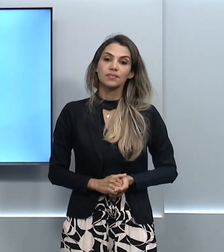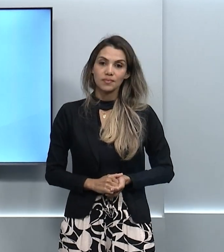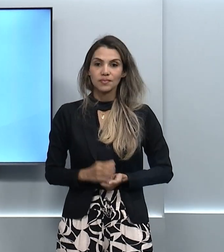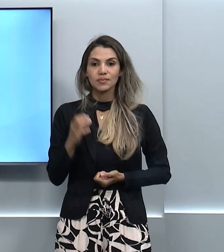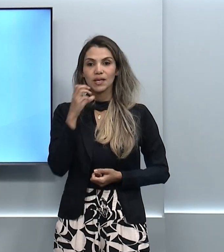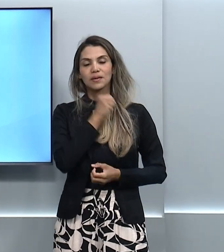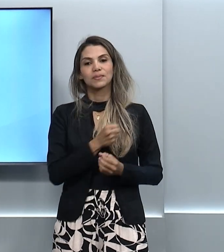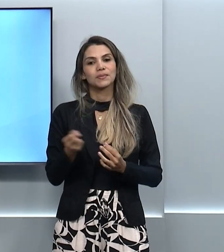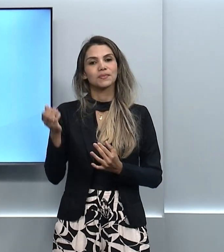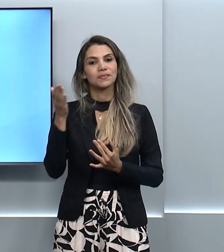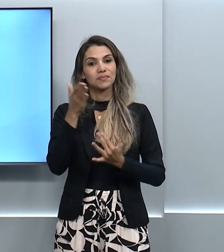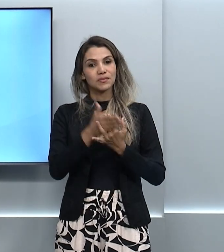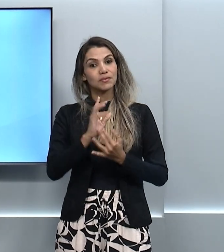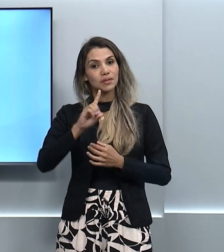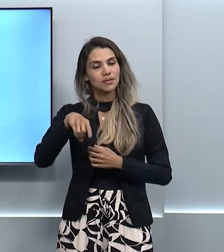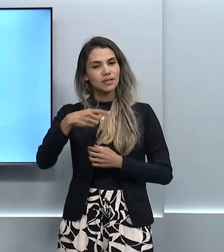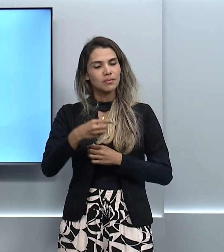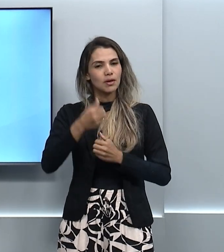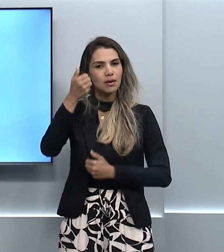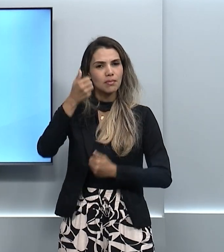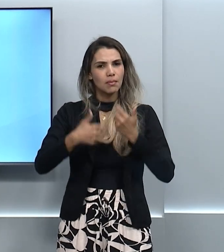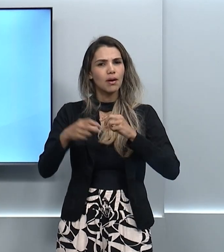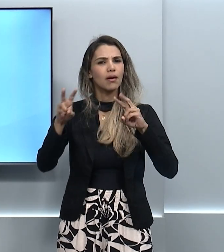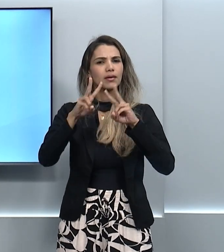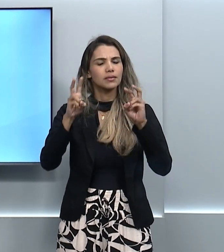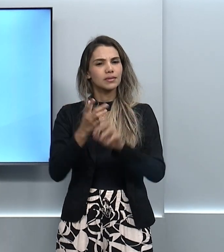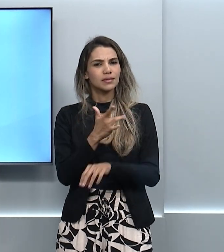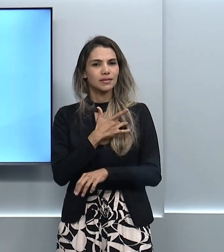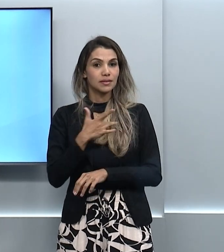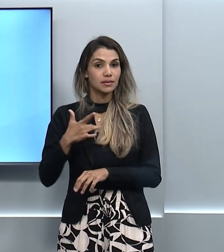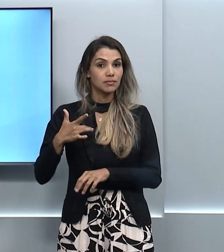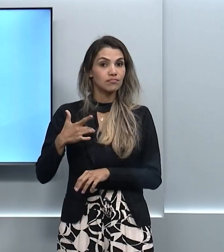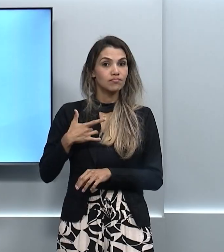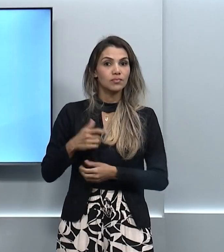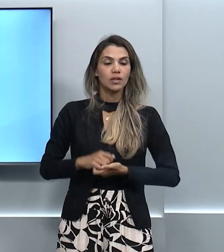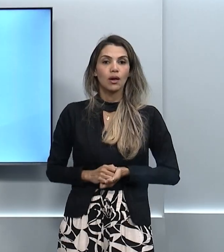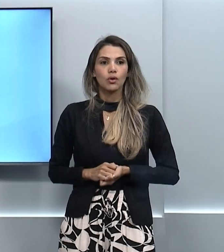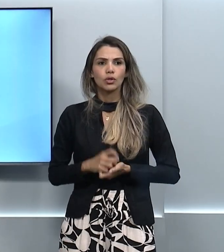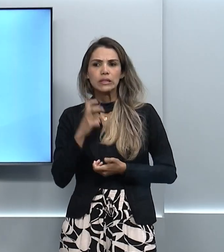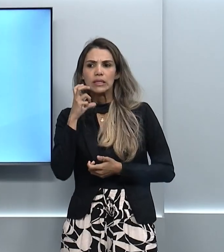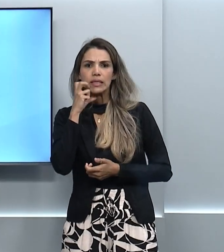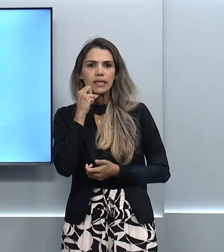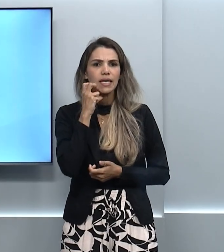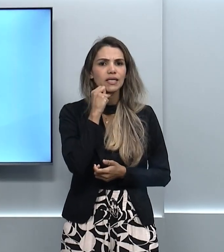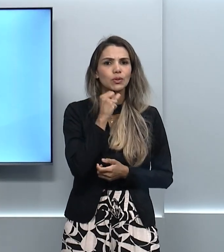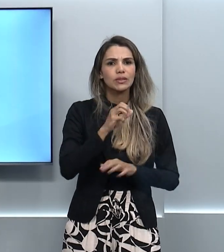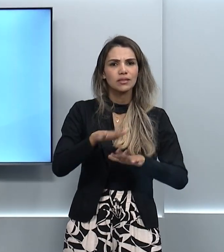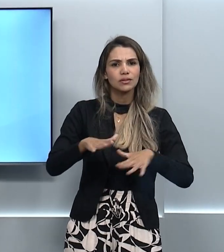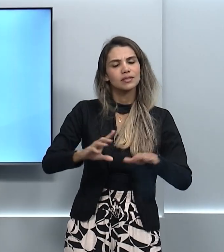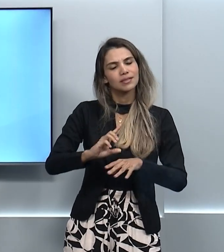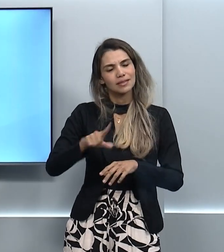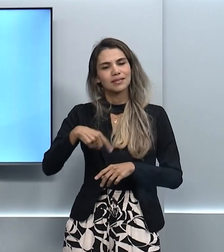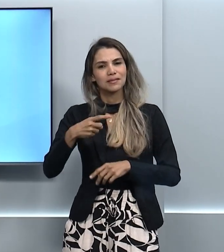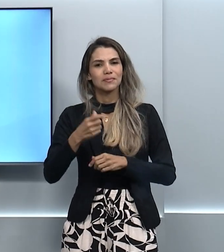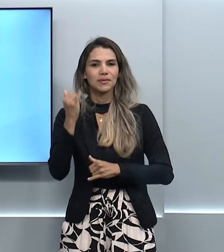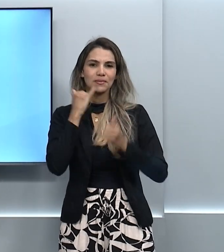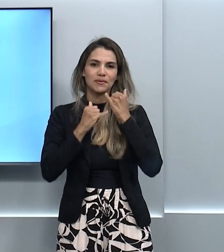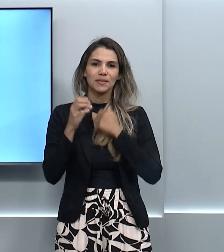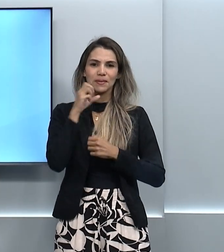um rápido intervalo. Na volta, falaremos de saúde, adoção de irmãos e muito mais. Até logo!